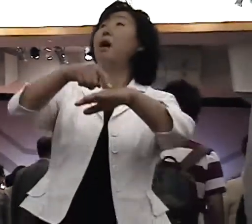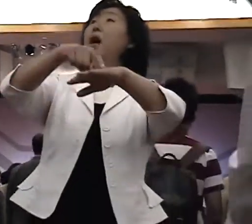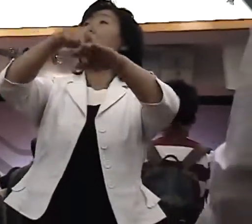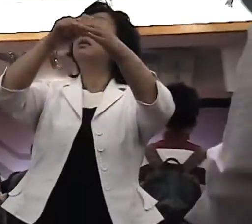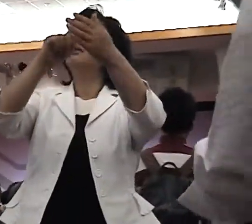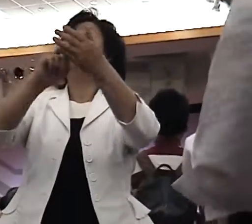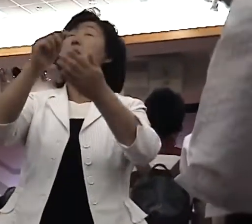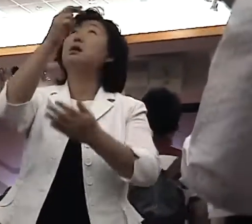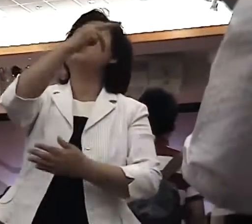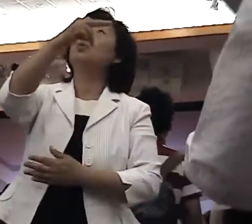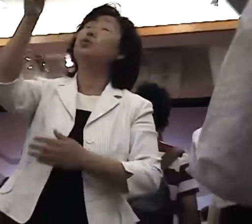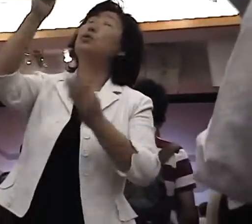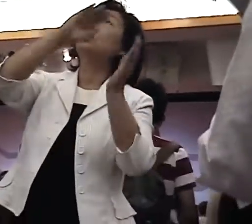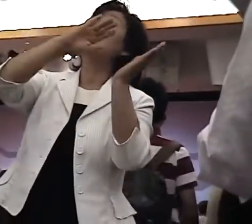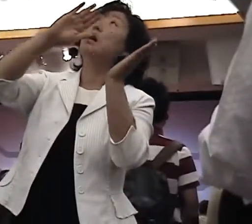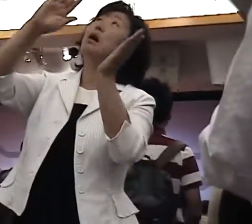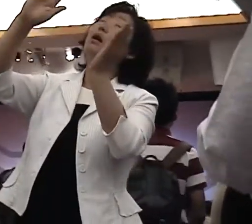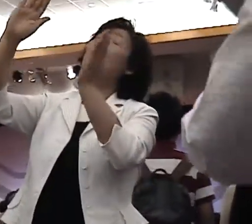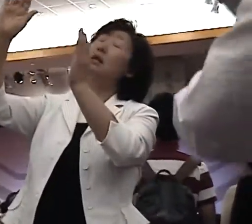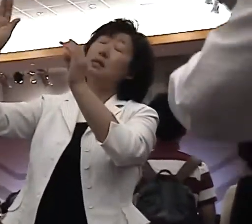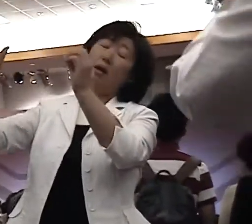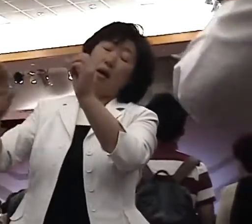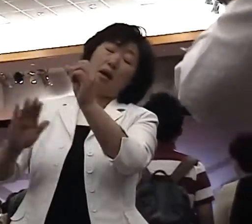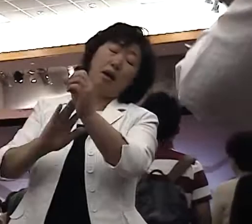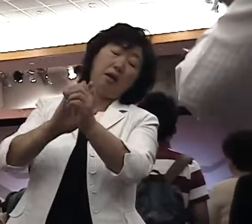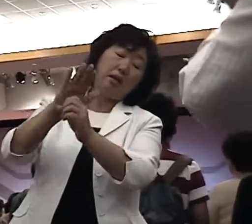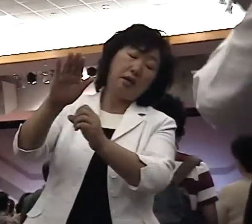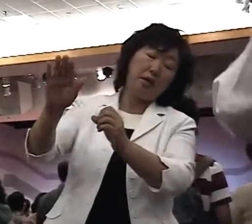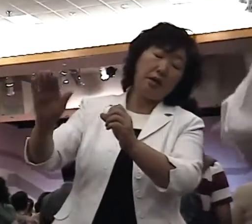내 마음에 주를 향한